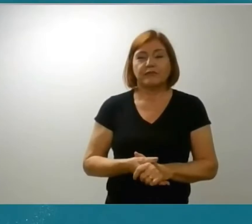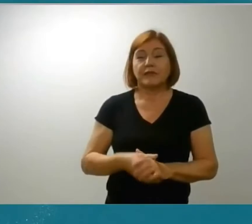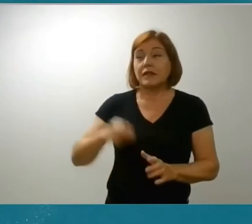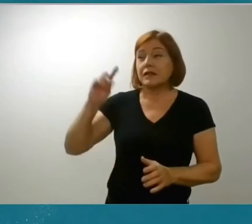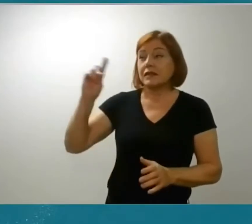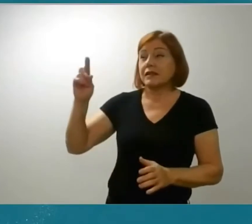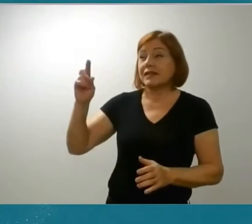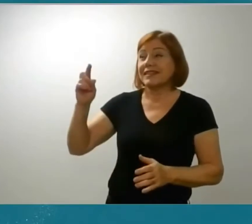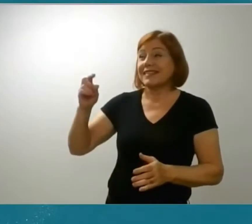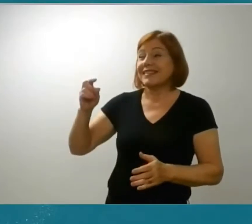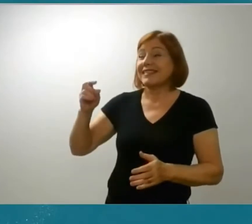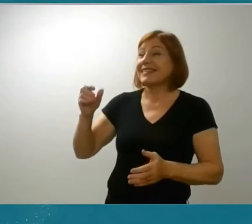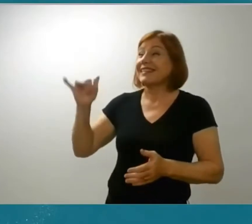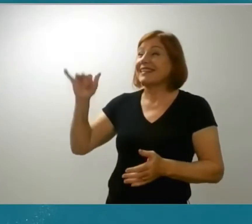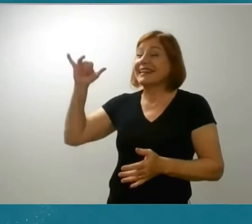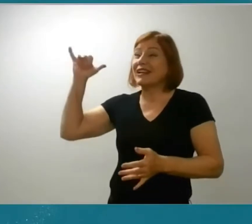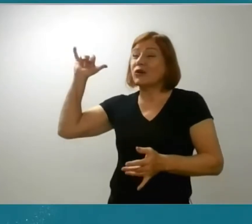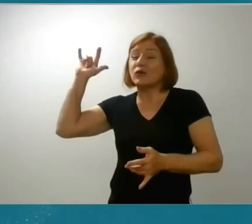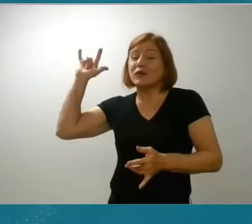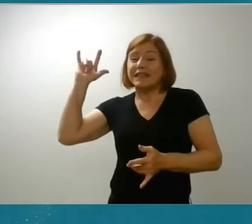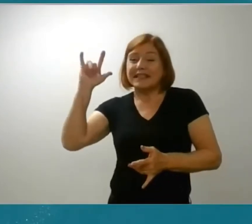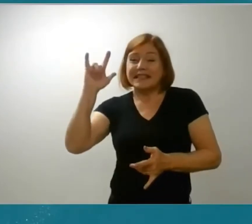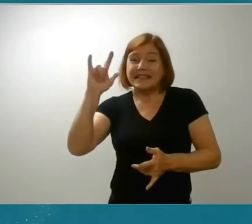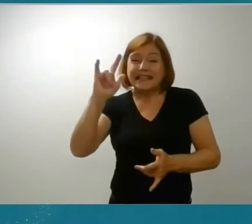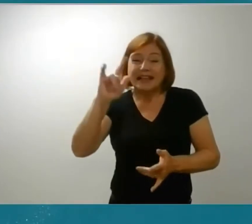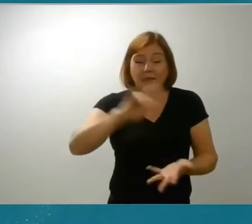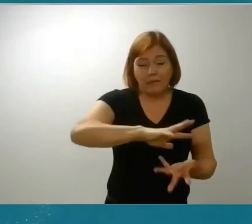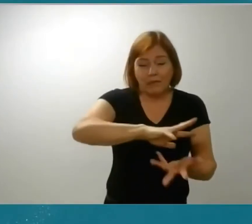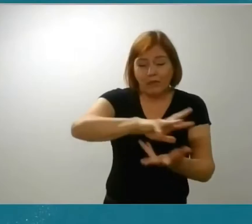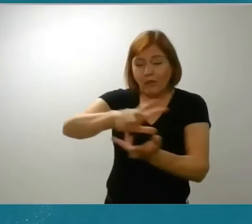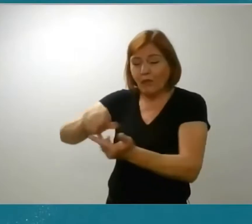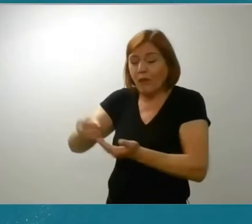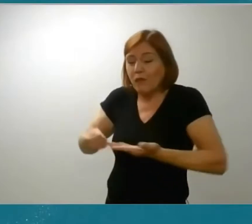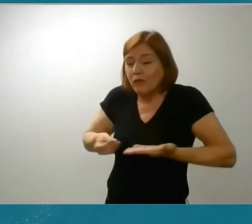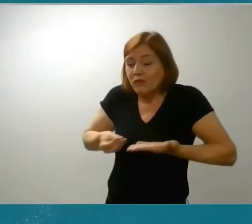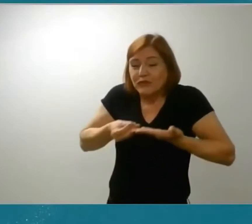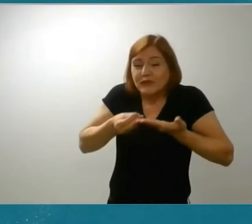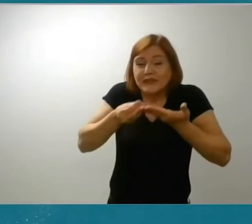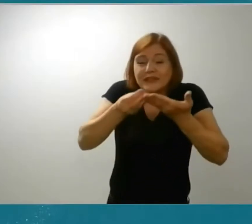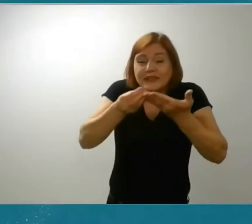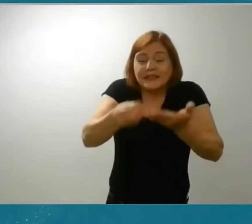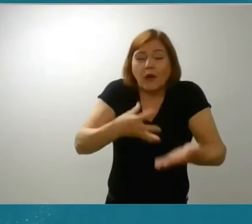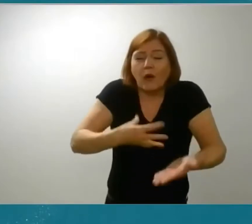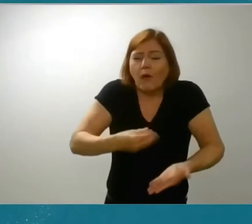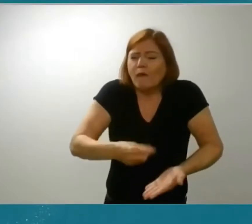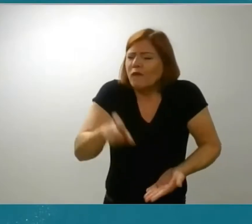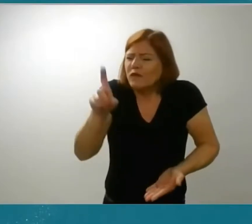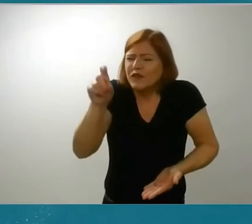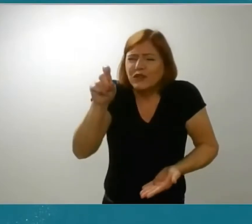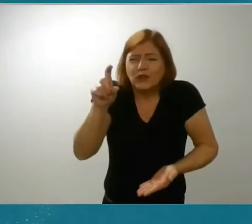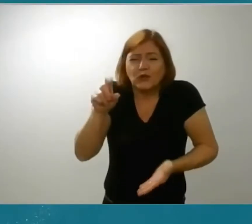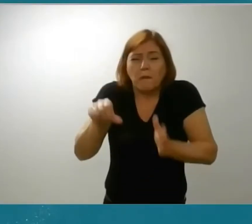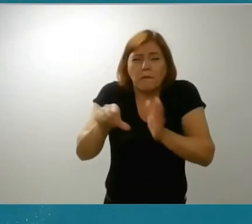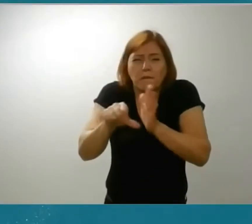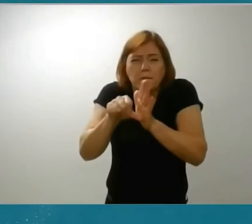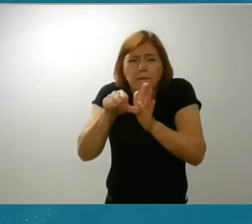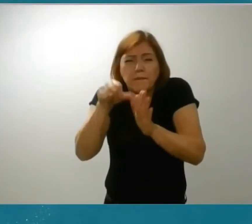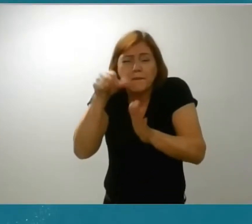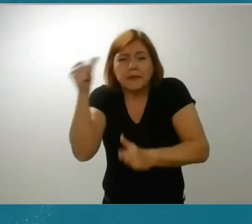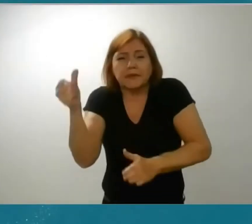estavam em aflição, eram aflitas, exaustas, como ovelhas sem pastor, quando o Senhor Jesus veio aqui na terra,